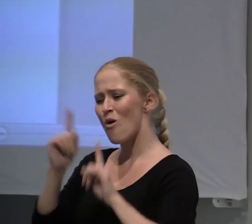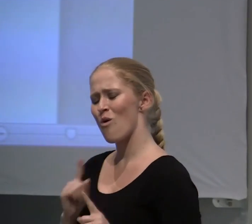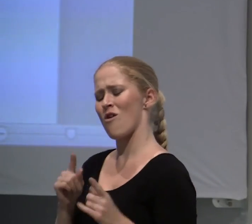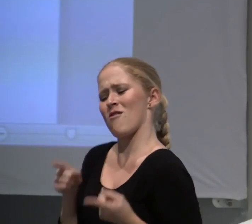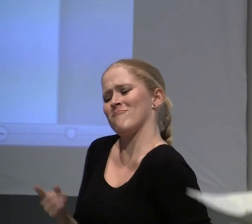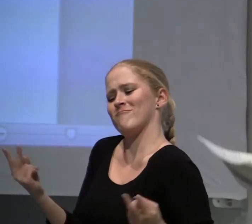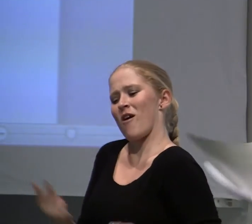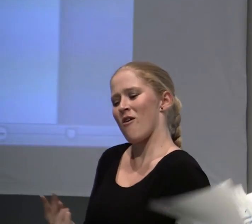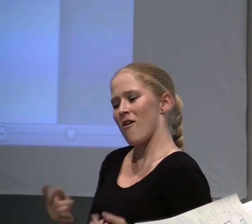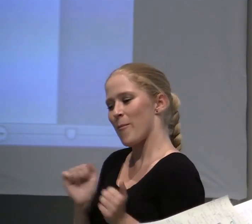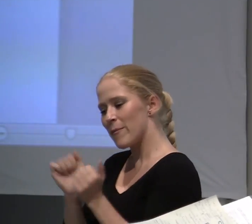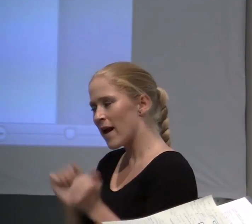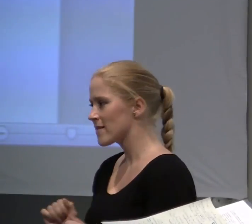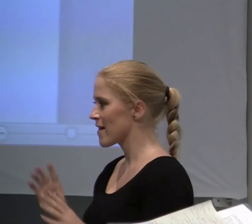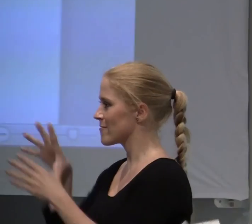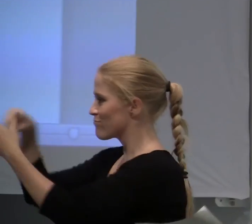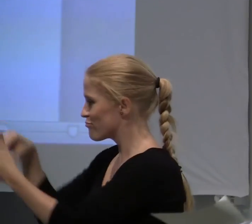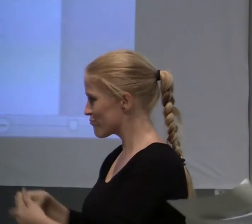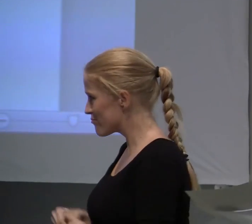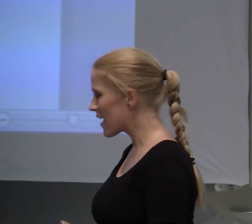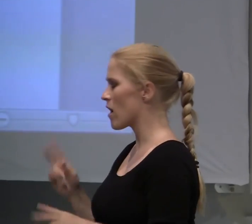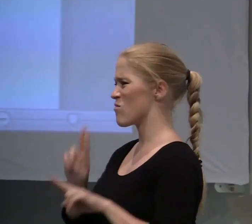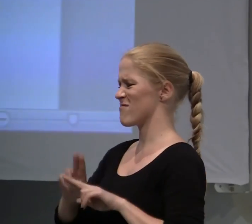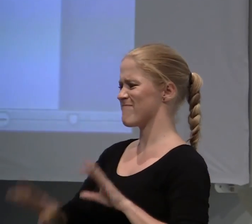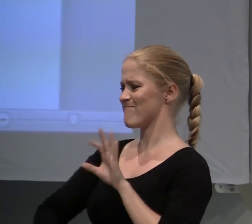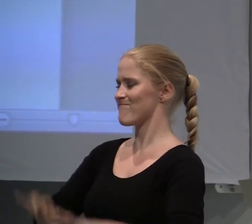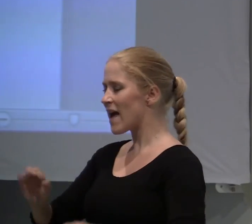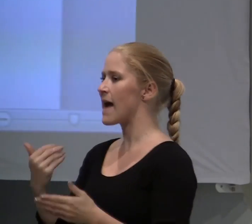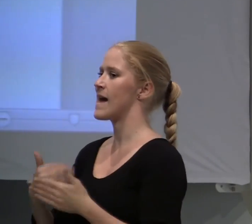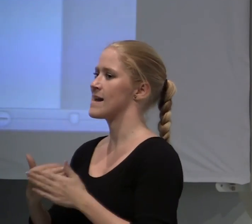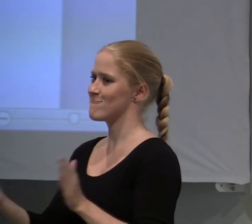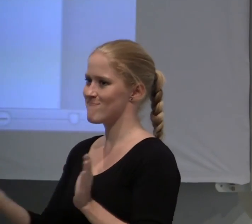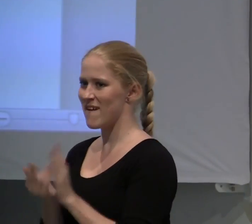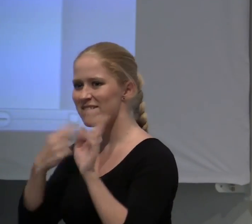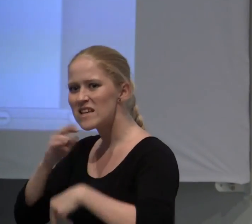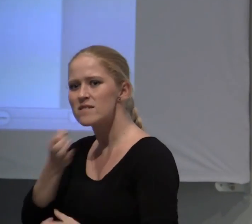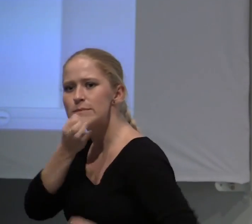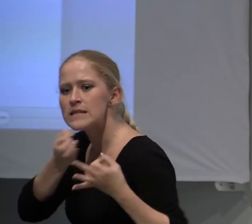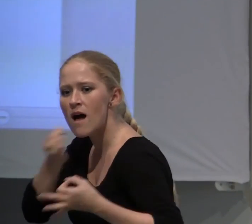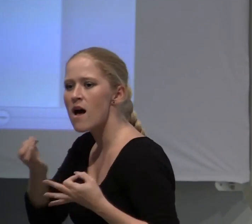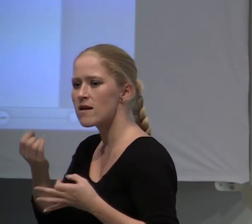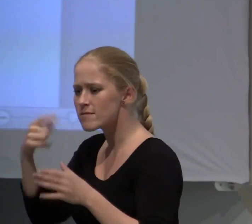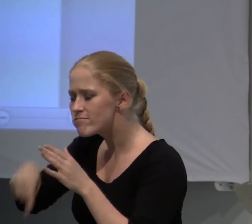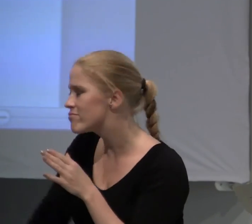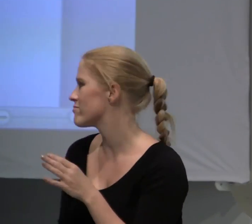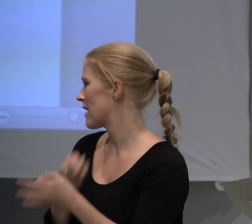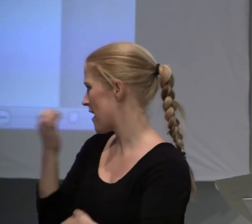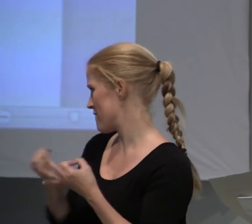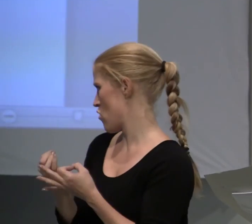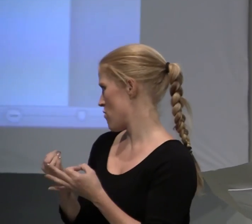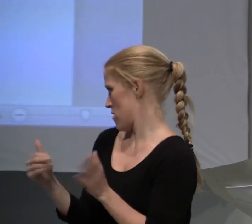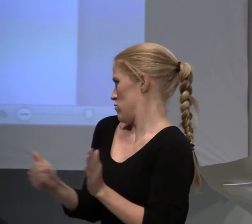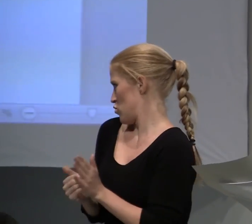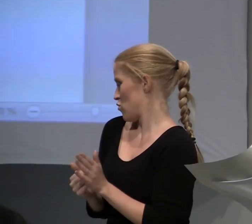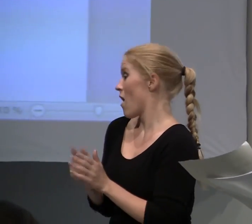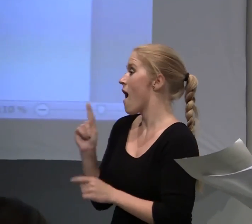jako blíž, doptat se ještě na nějaké věci, ale nakonec jsme se postupně